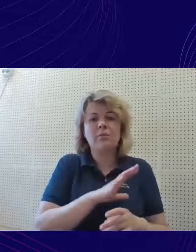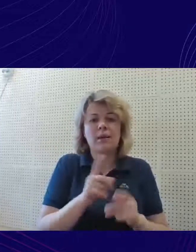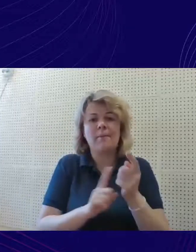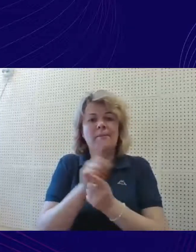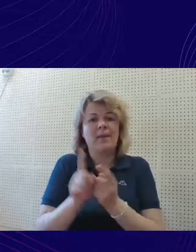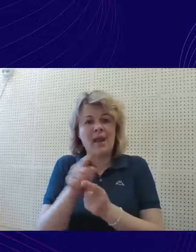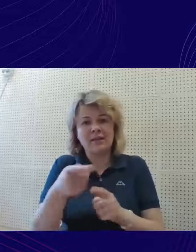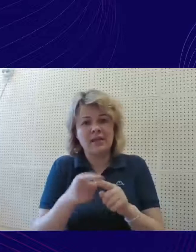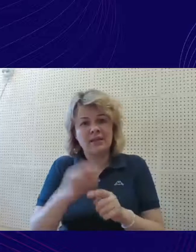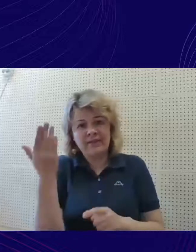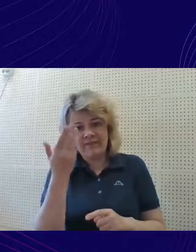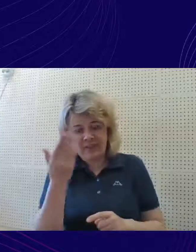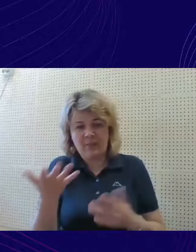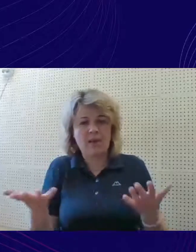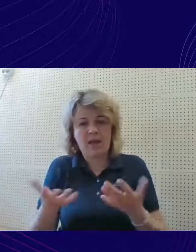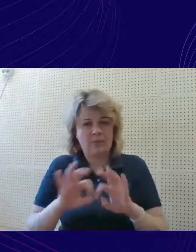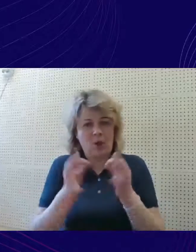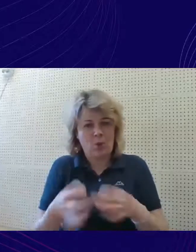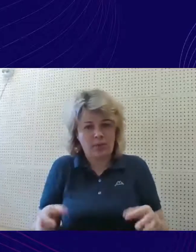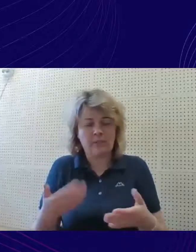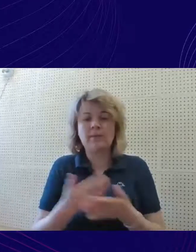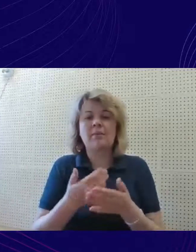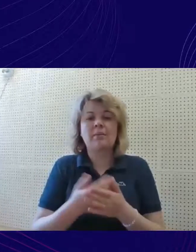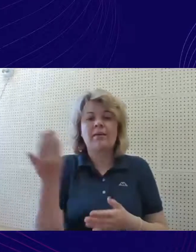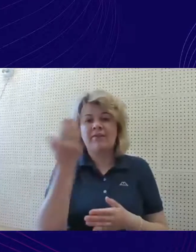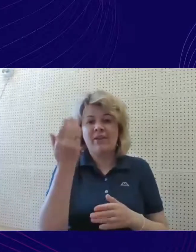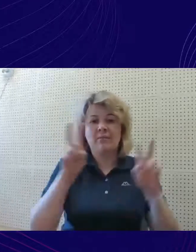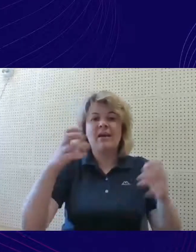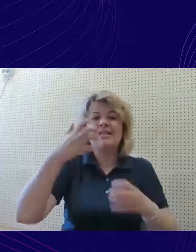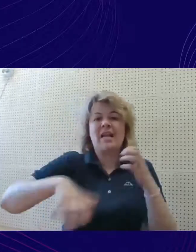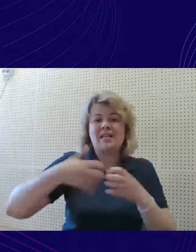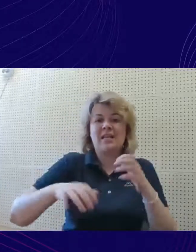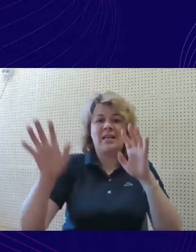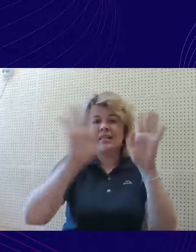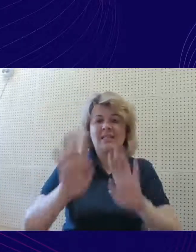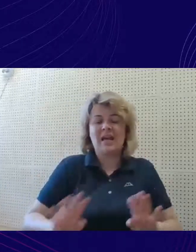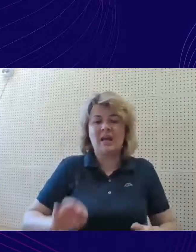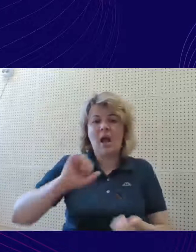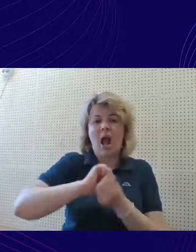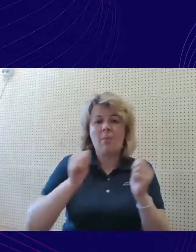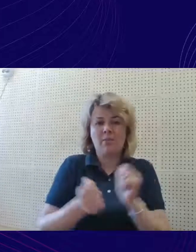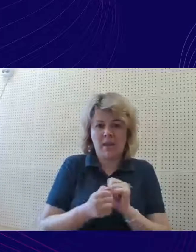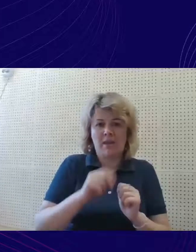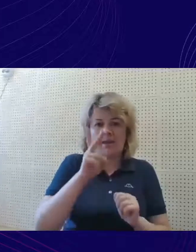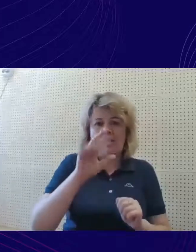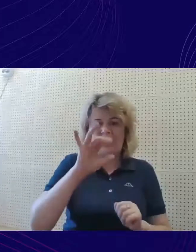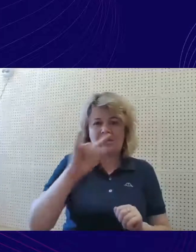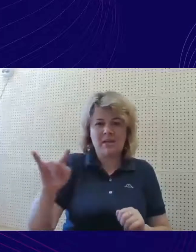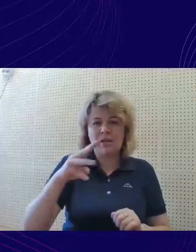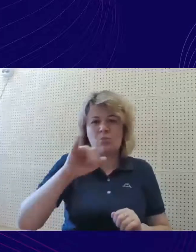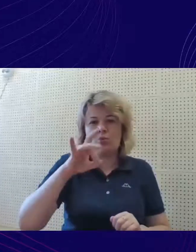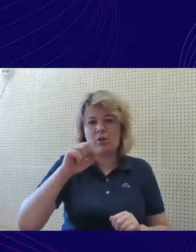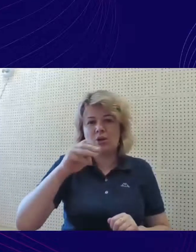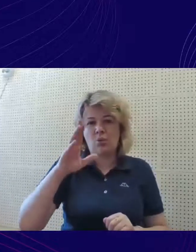менять каким-то образом. Вот, например, фильм «Среди серых камней» Киры Муратовой мы не можем уже увидеть